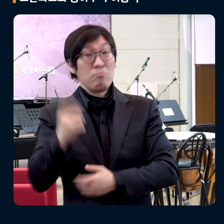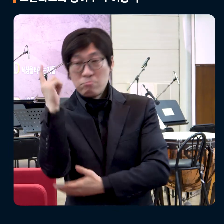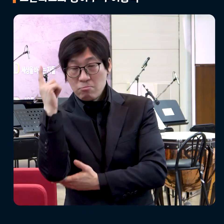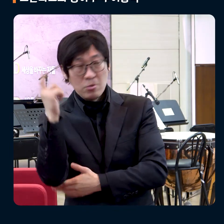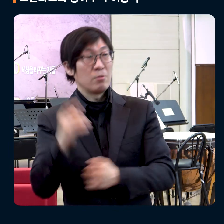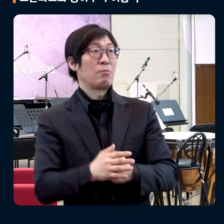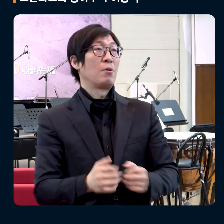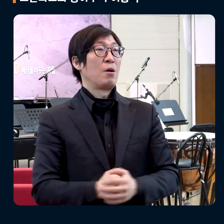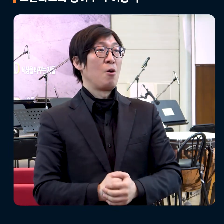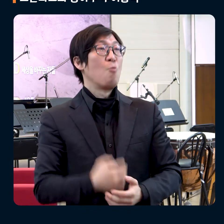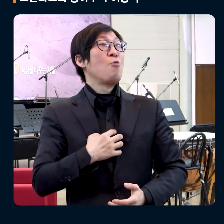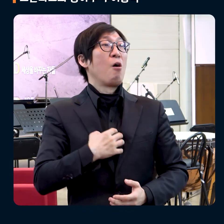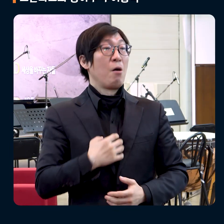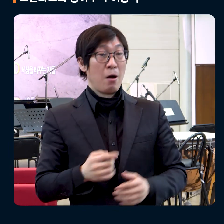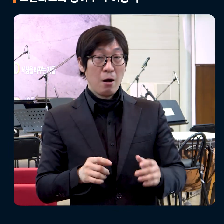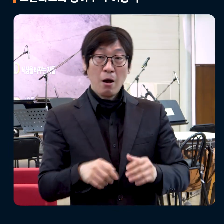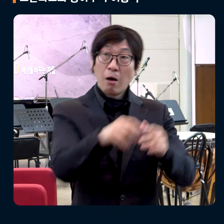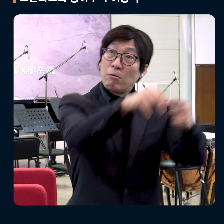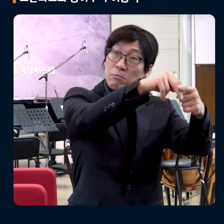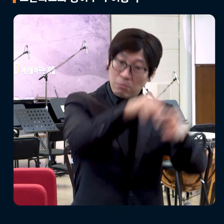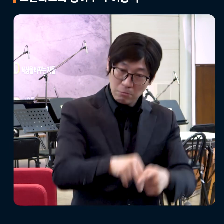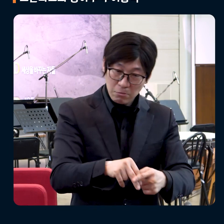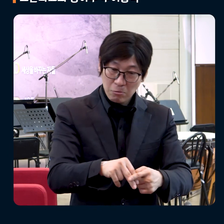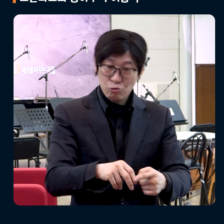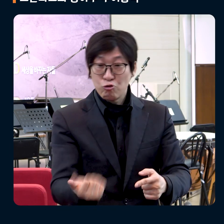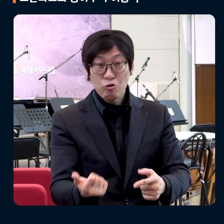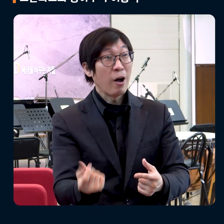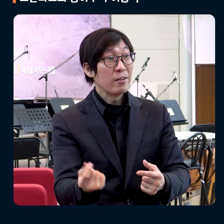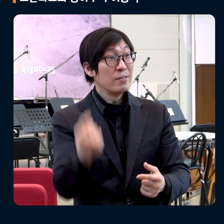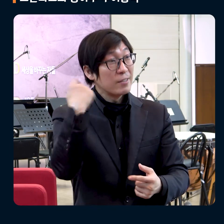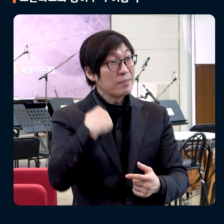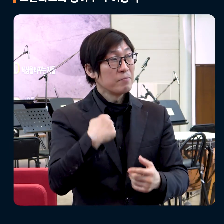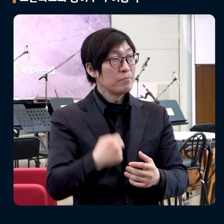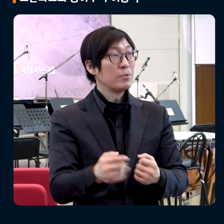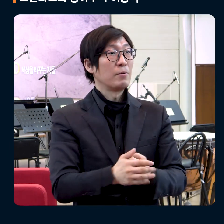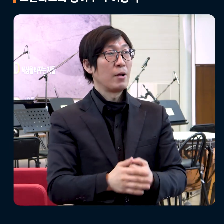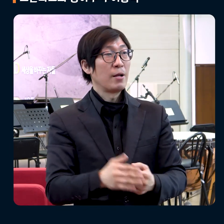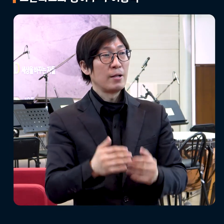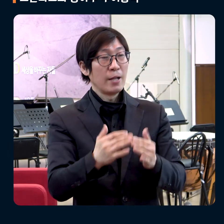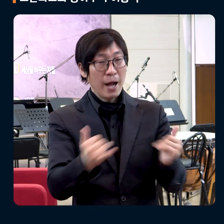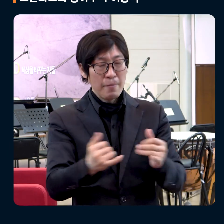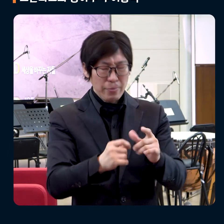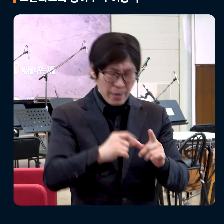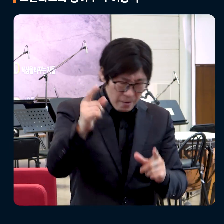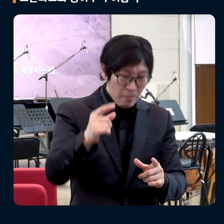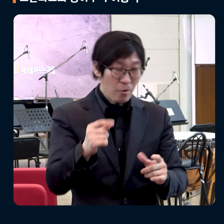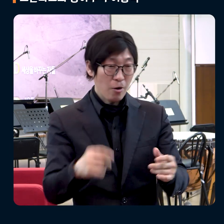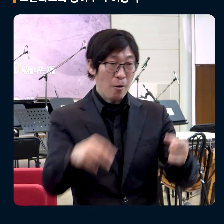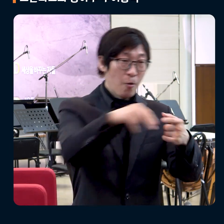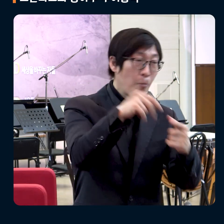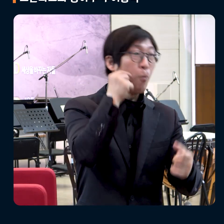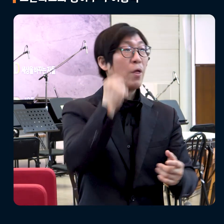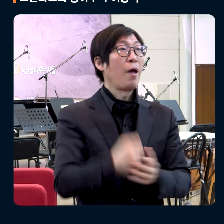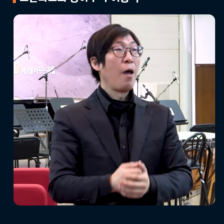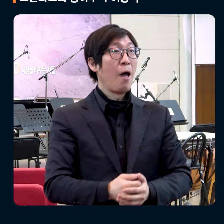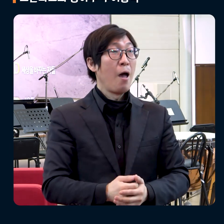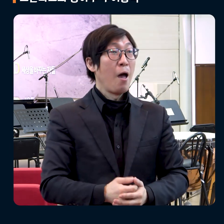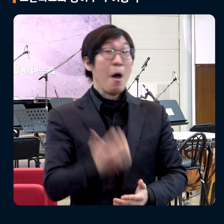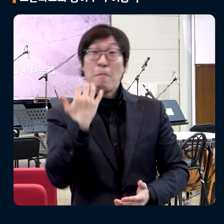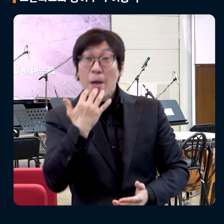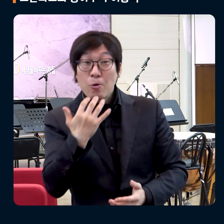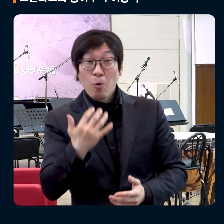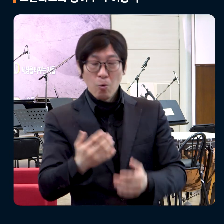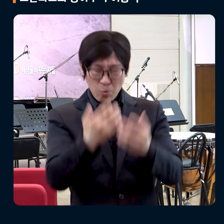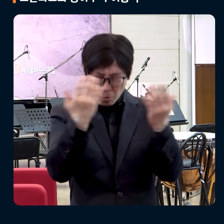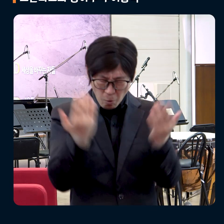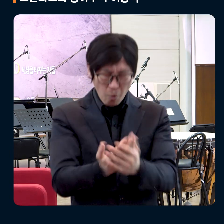해 죽어, 이런 거 아닙니까? 그래서 아무도 접근하지 못했습니다. 그 잘난 척하던 베드로와